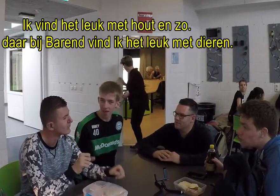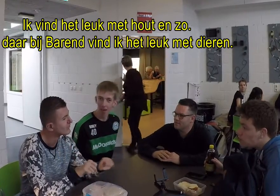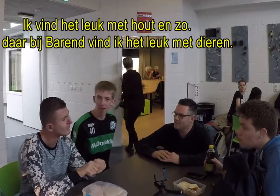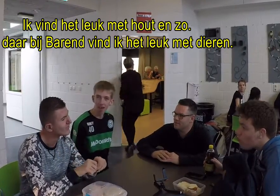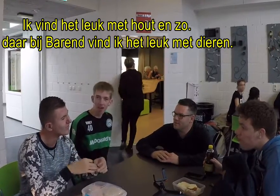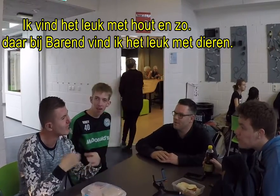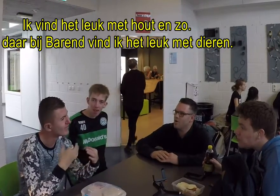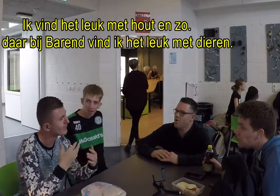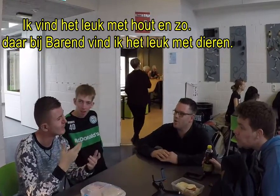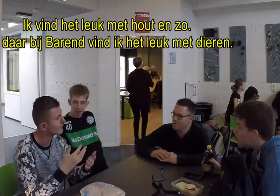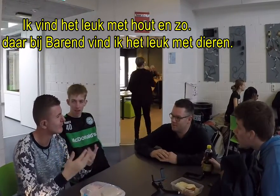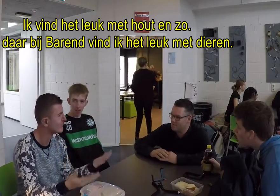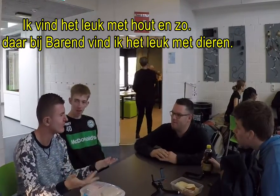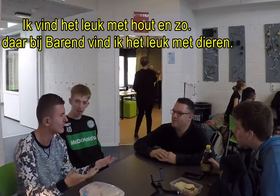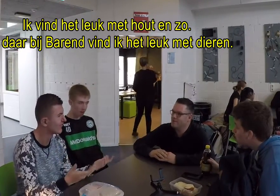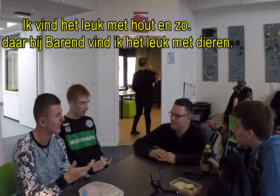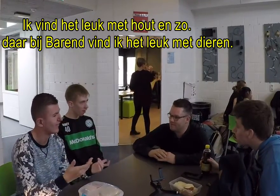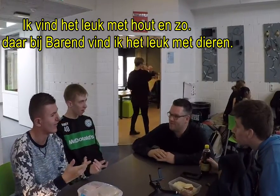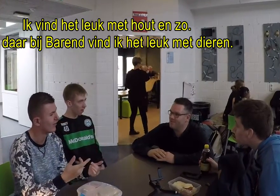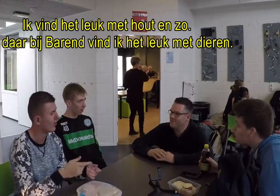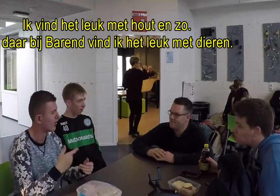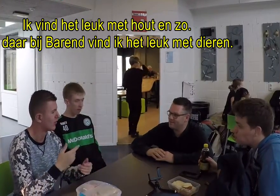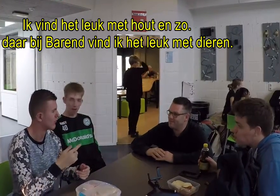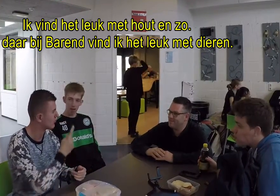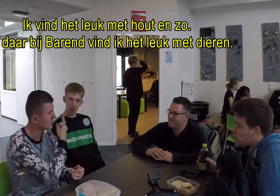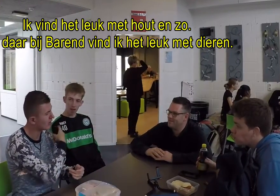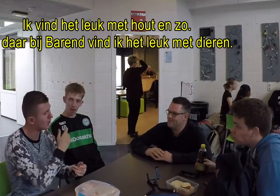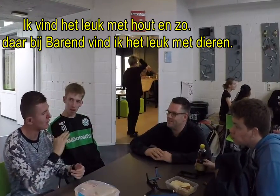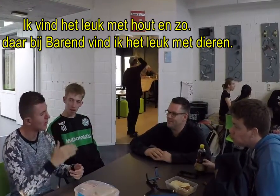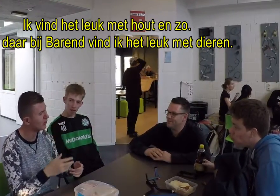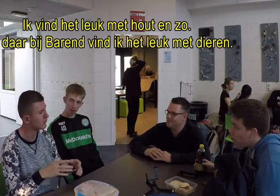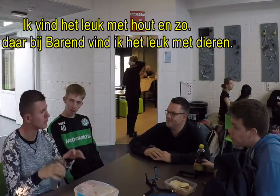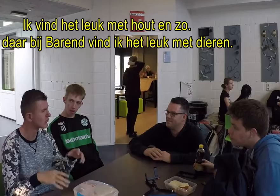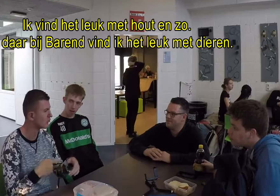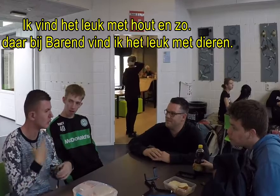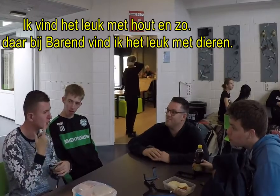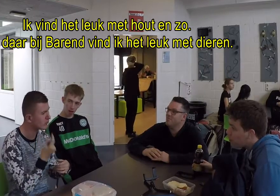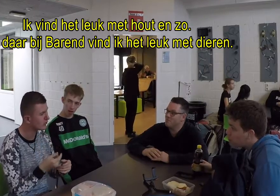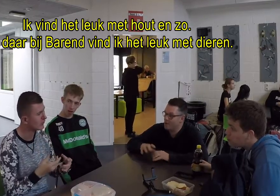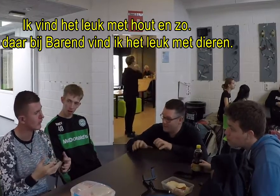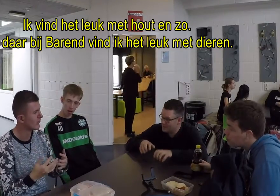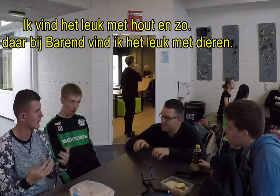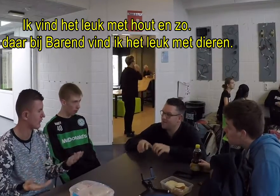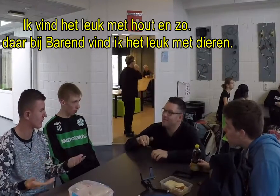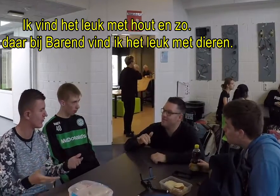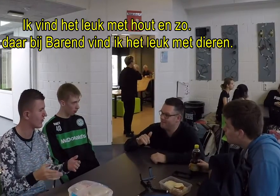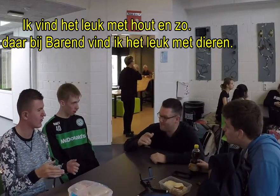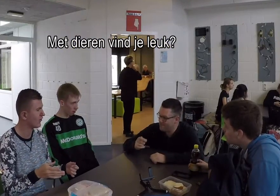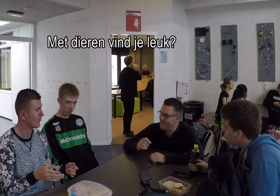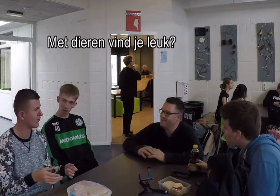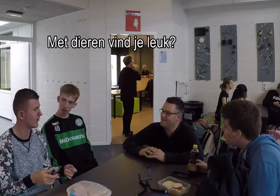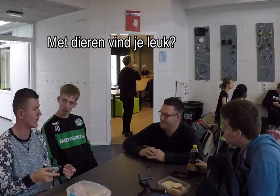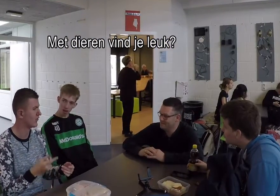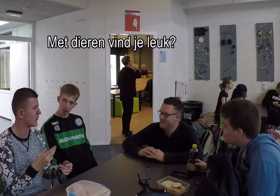met hout en zo. En daarbij barend, vind ik leuk. Met dieren vind je